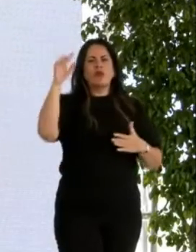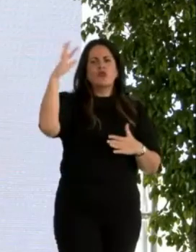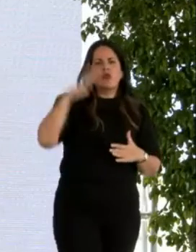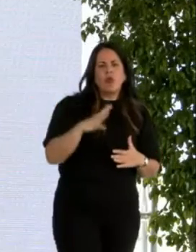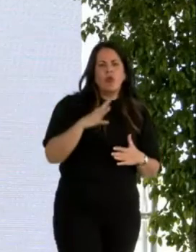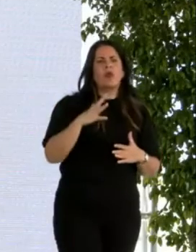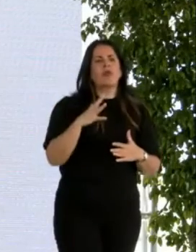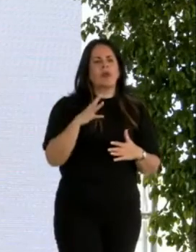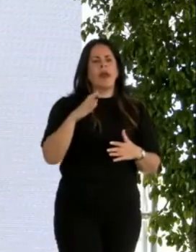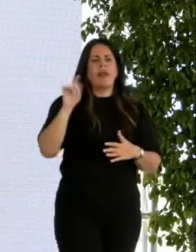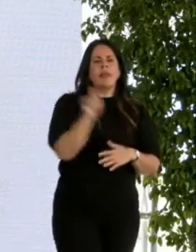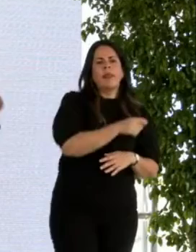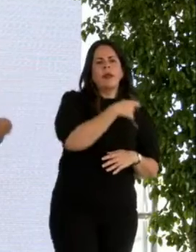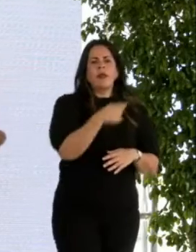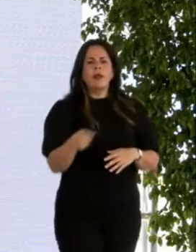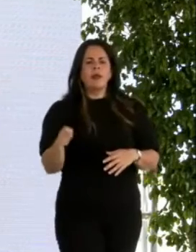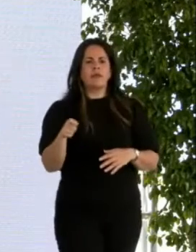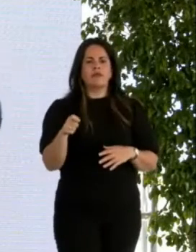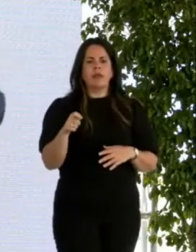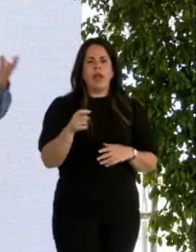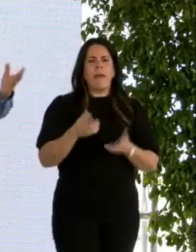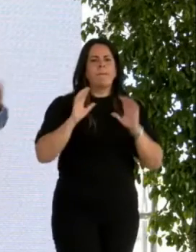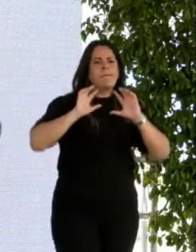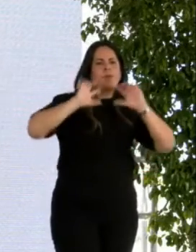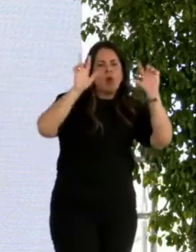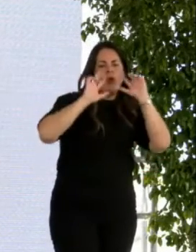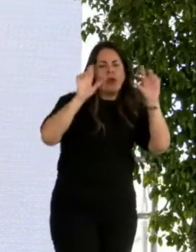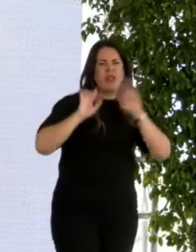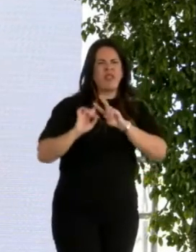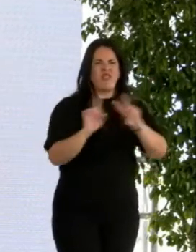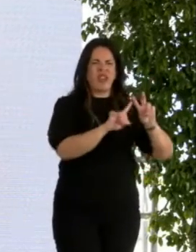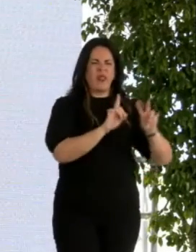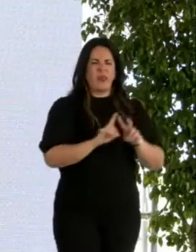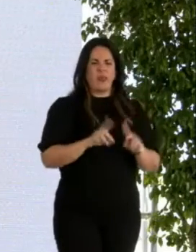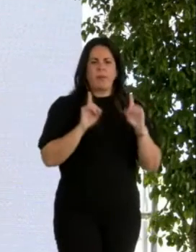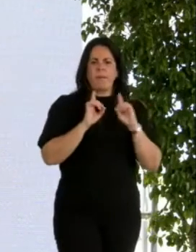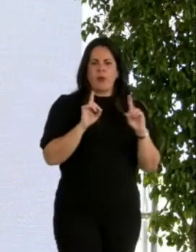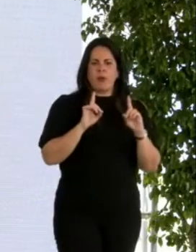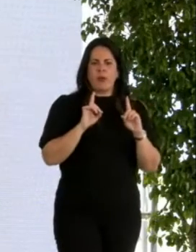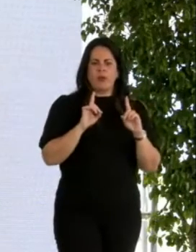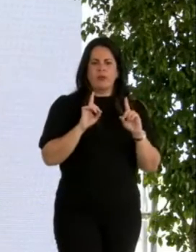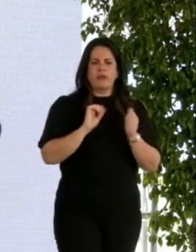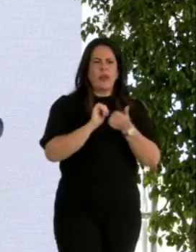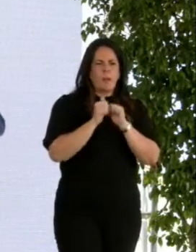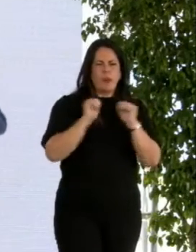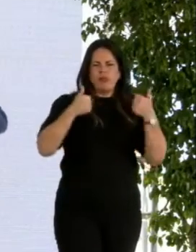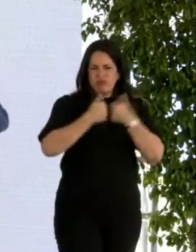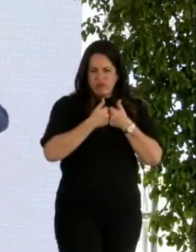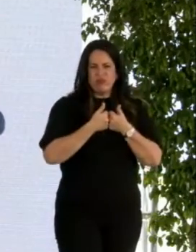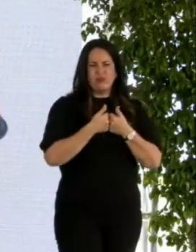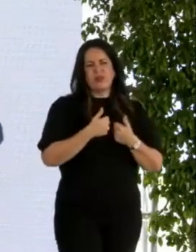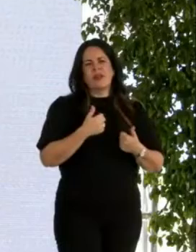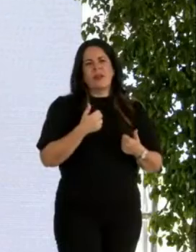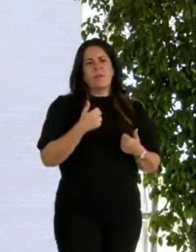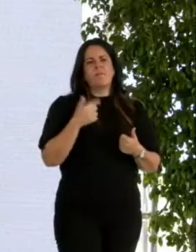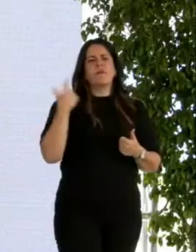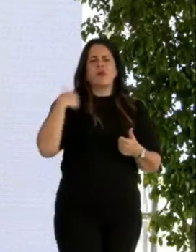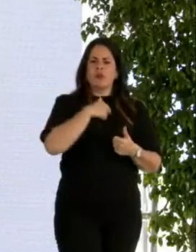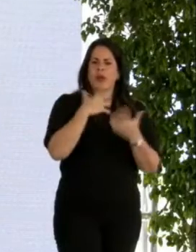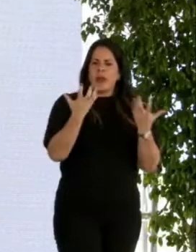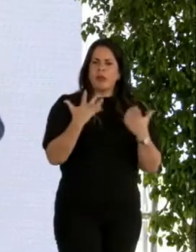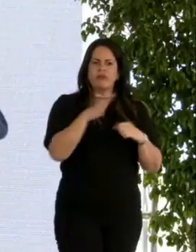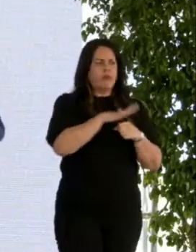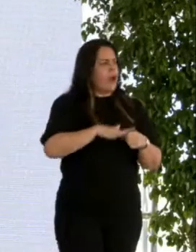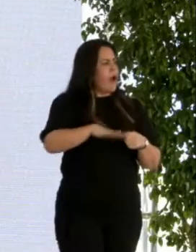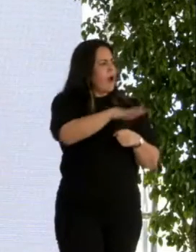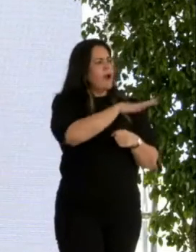tener el tenis de playa, vamos a tener voleibol, vamos a tener los deportes acuáticos como el pádel. Y queremos habilitar esta área para